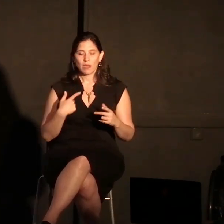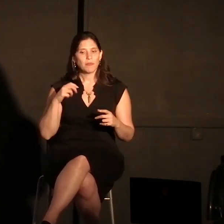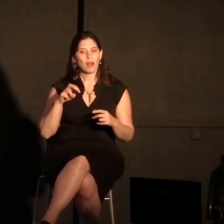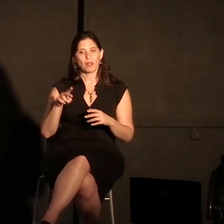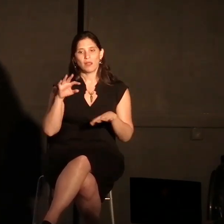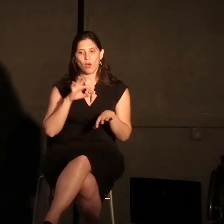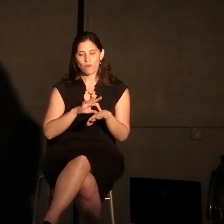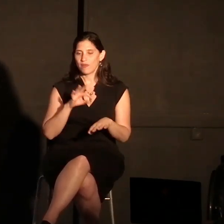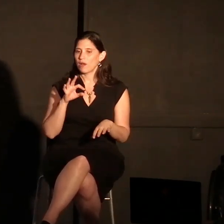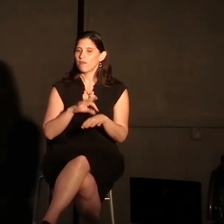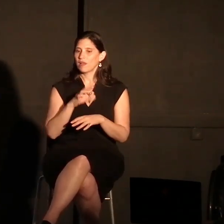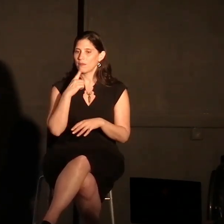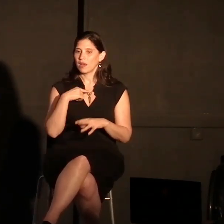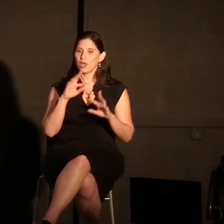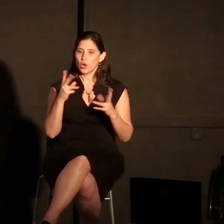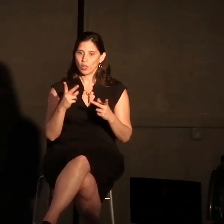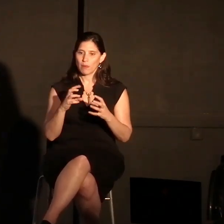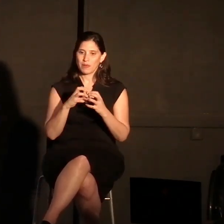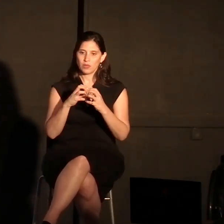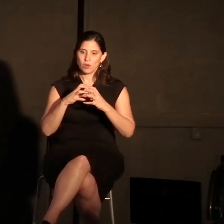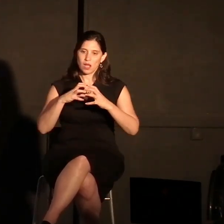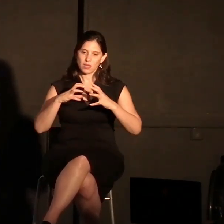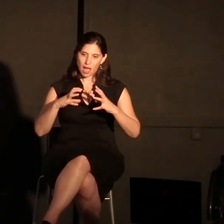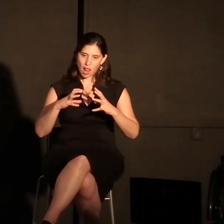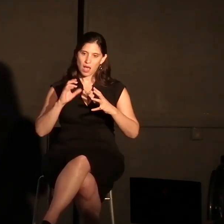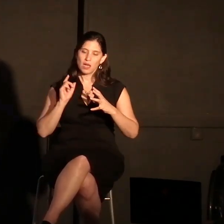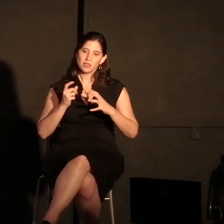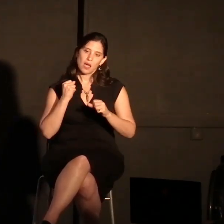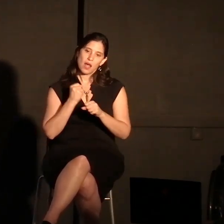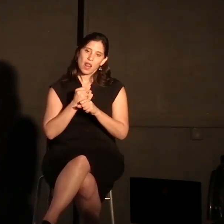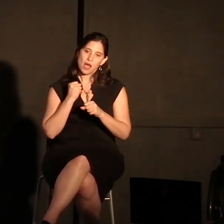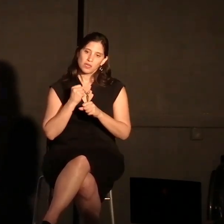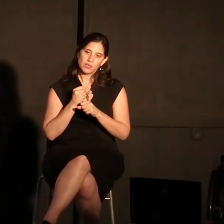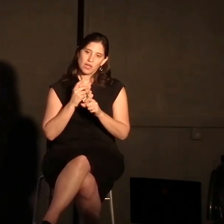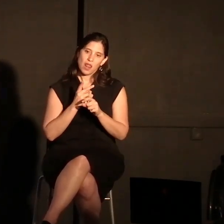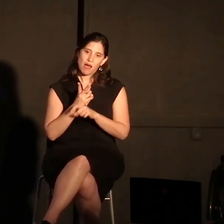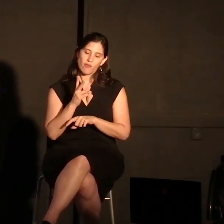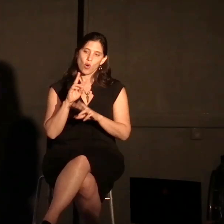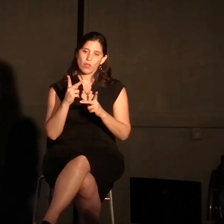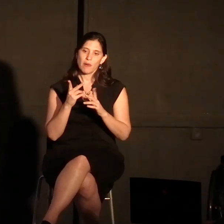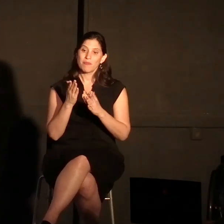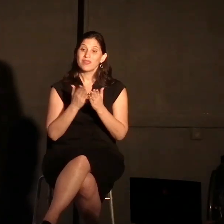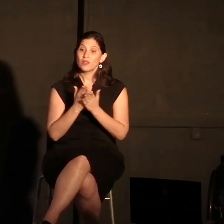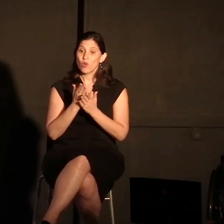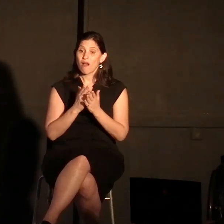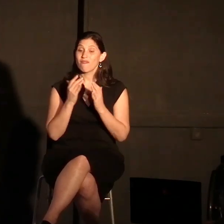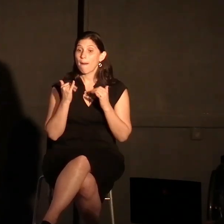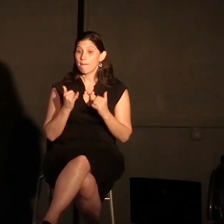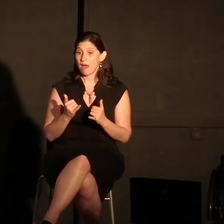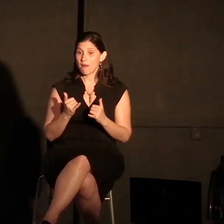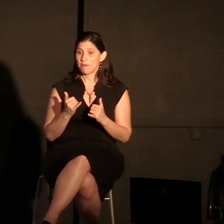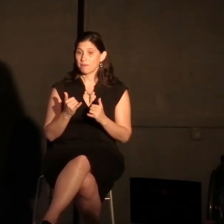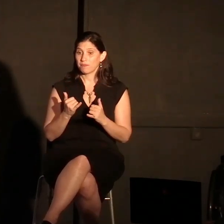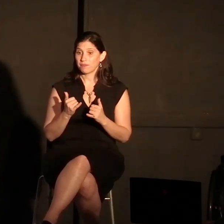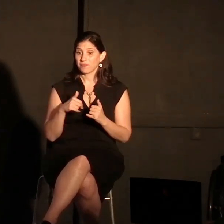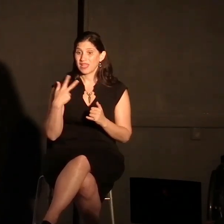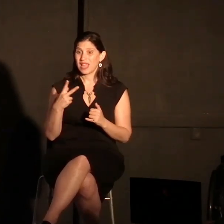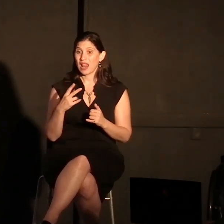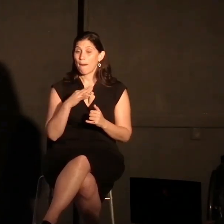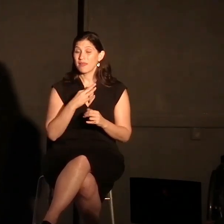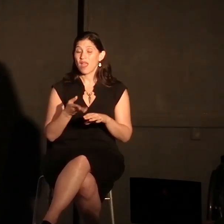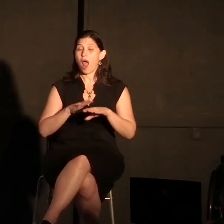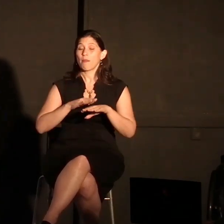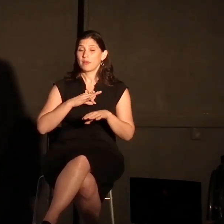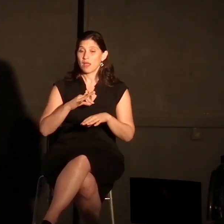לרופא הרופא אמר לי עוד פעם הגידול שלך גדל את צריכה לעשות לעבור עוד פעם ניתוח והפעם יהיה לך פגיעה על